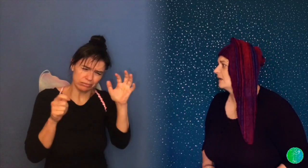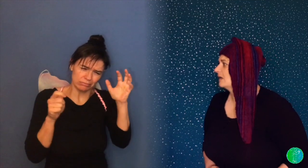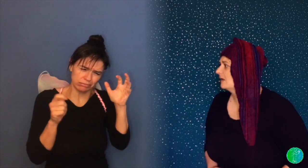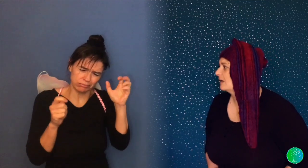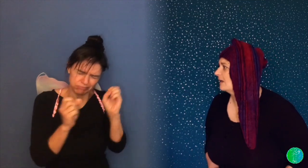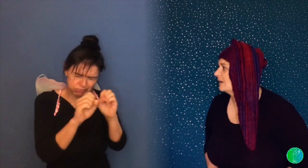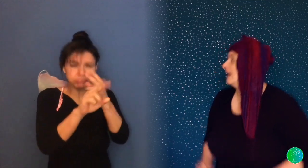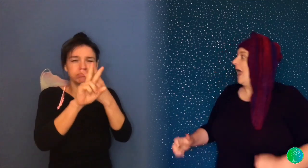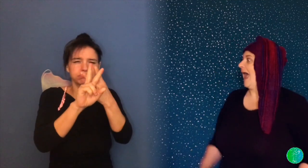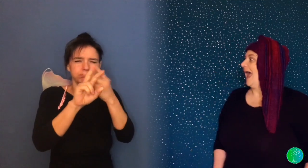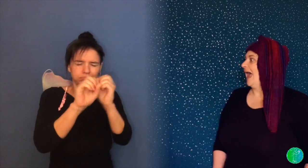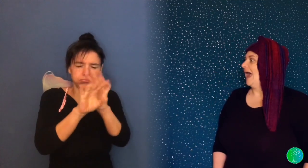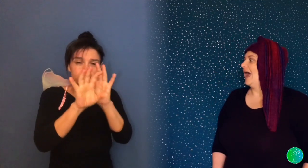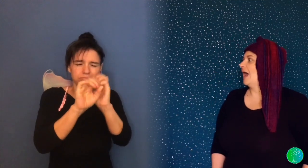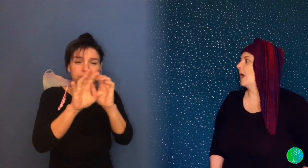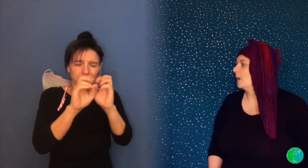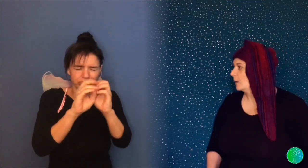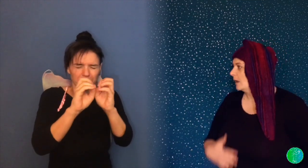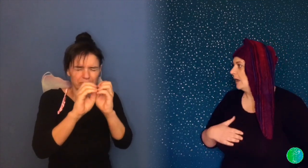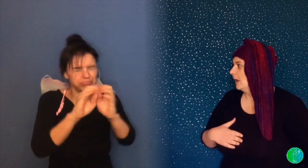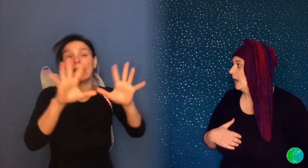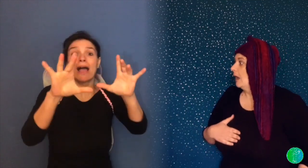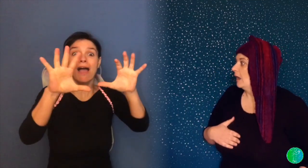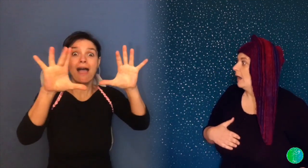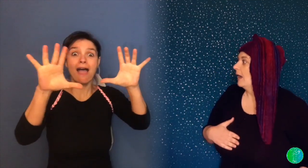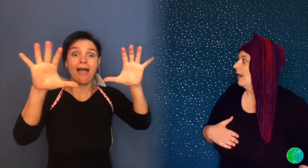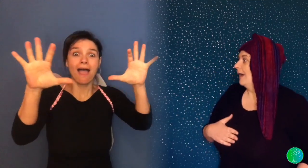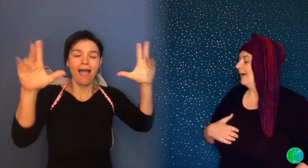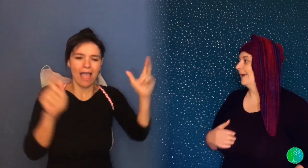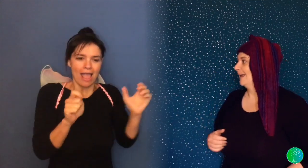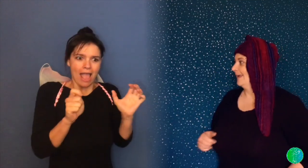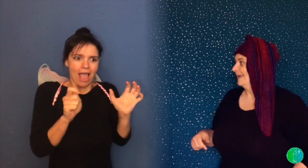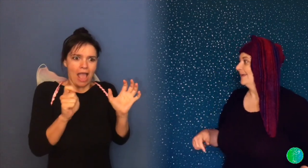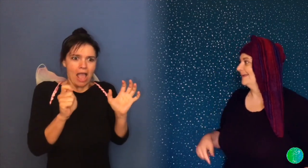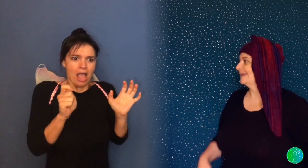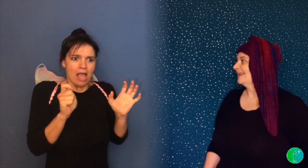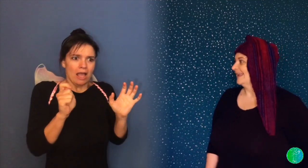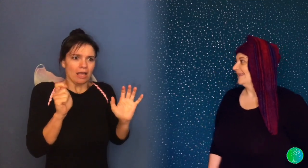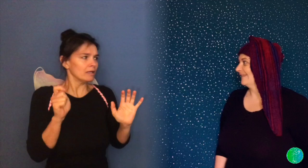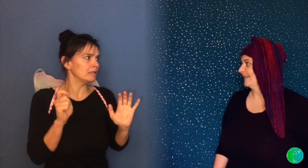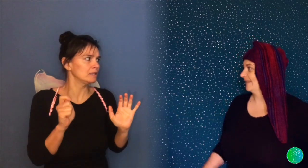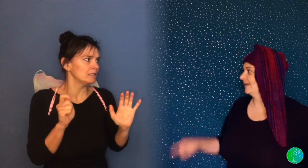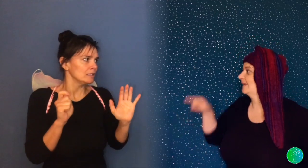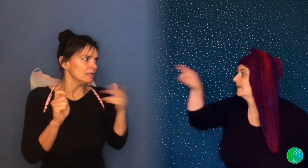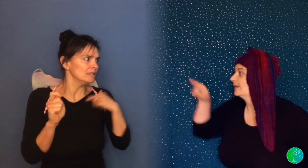Vite, la petite fée allume l'étoile de sa baguette magique,